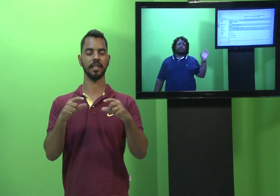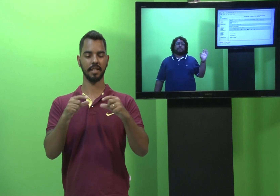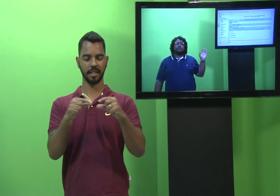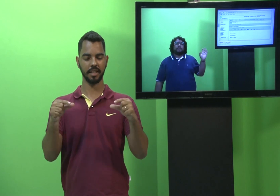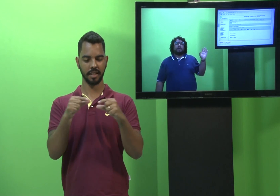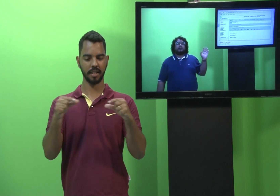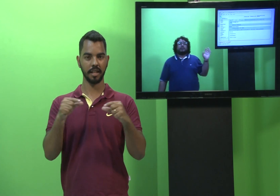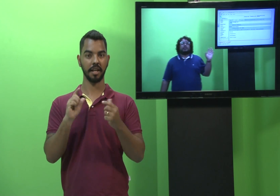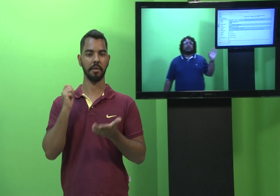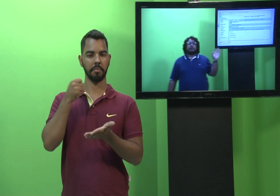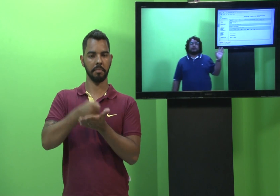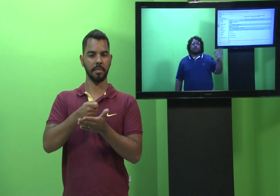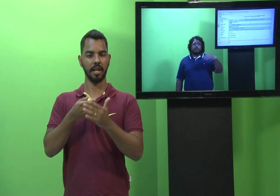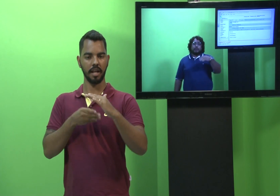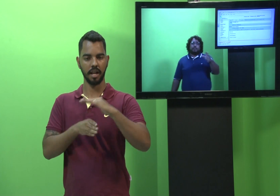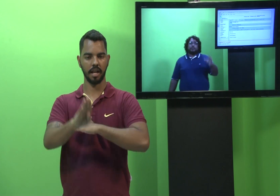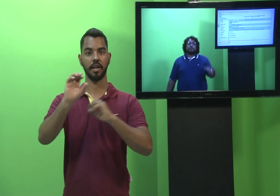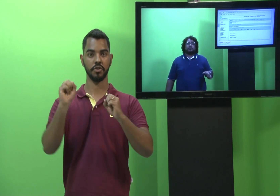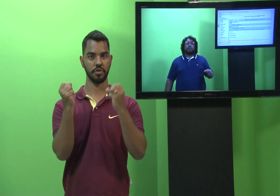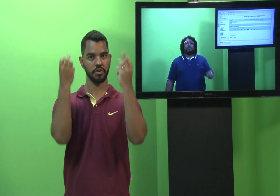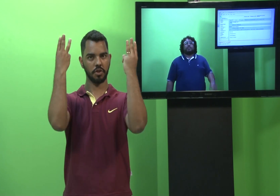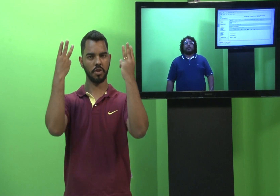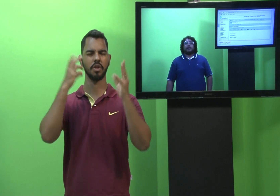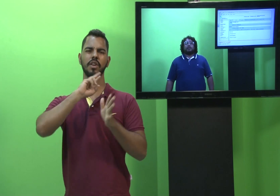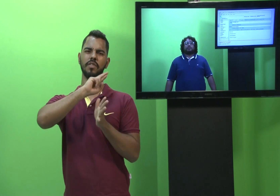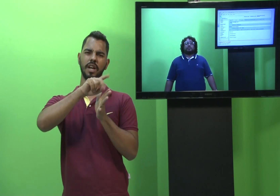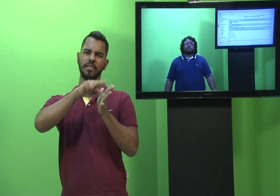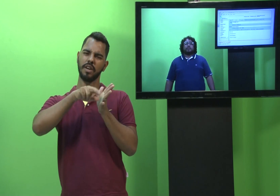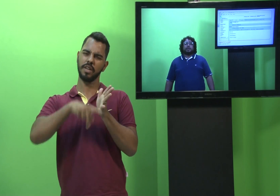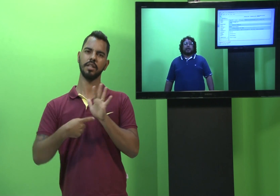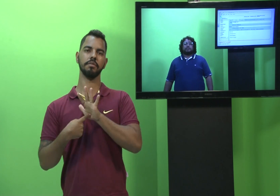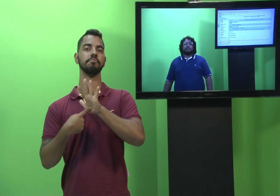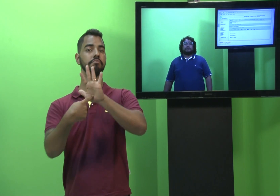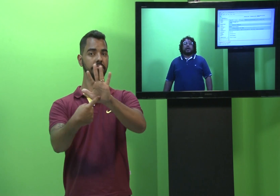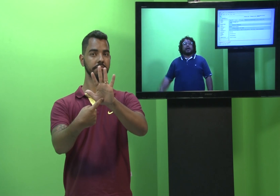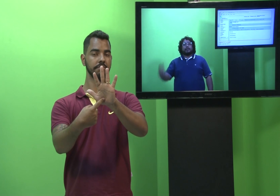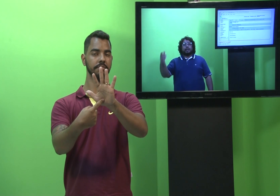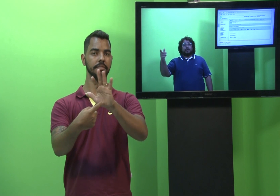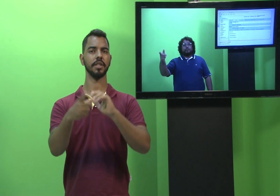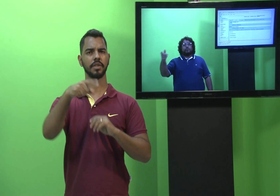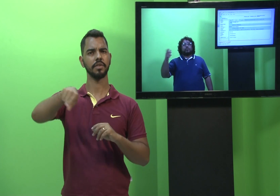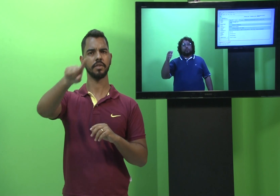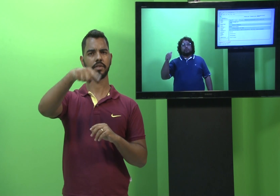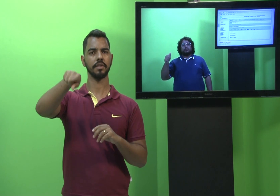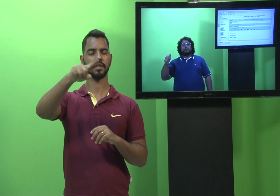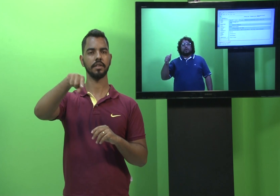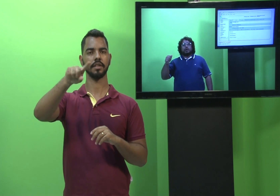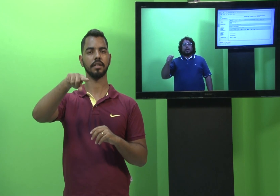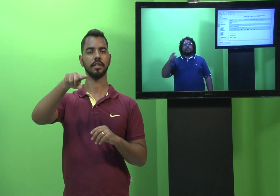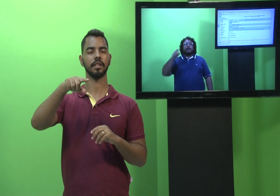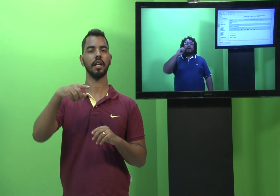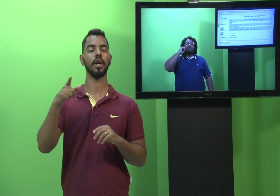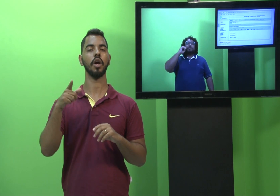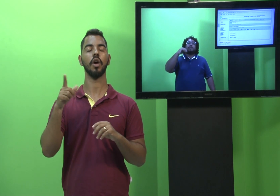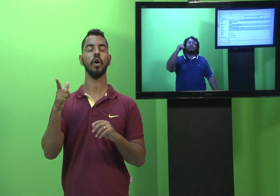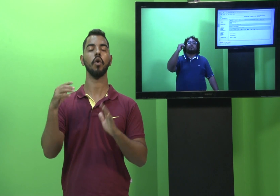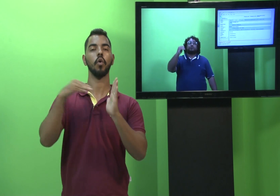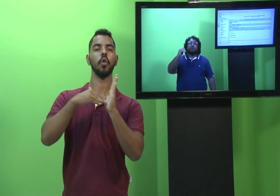bilhete que eu acabei de expor, nós vimos mensagem de recado telefônico, o último. Você já